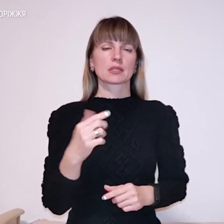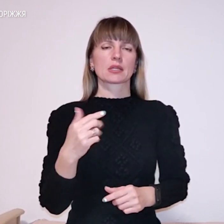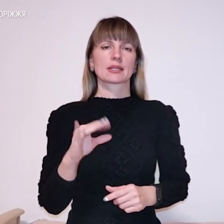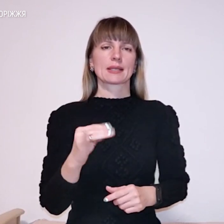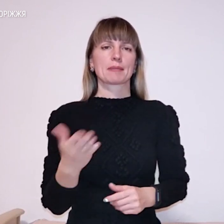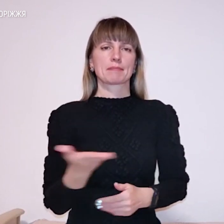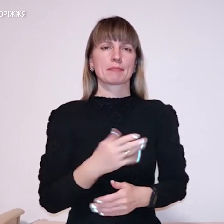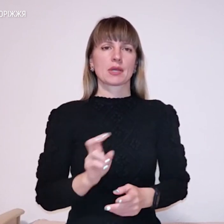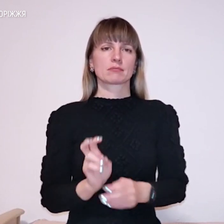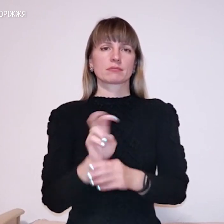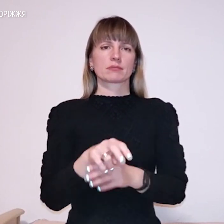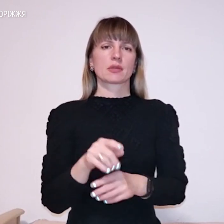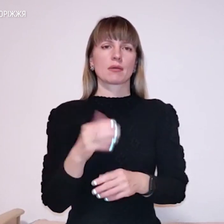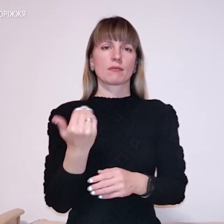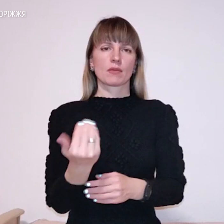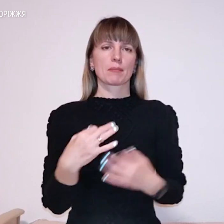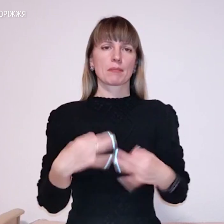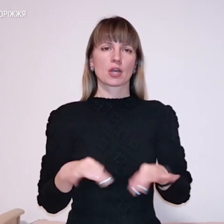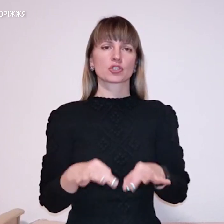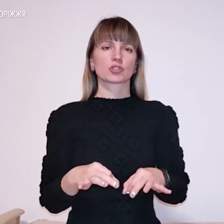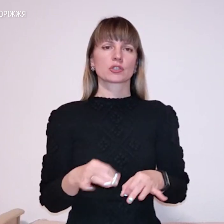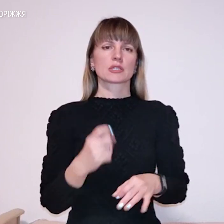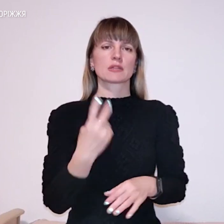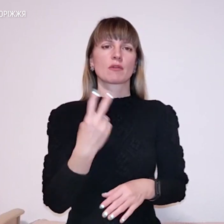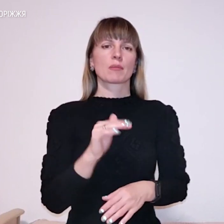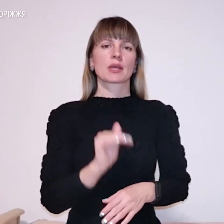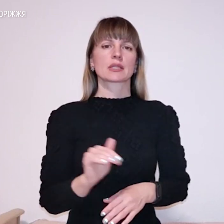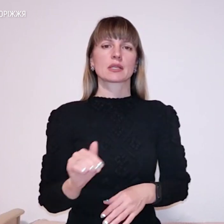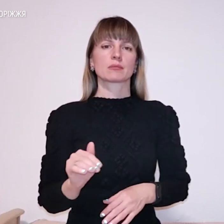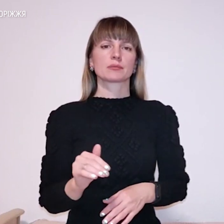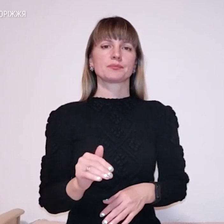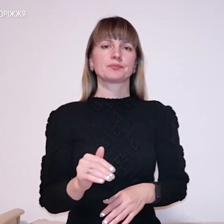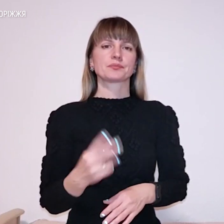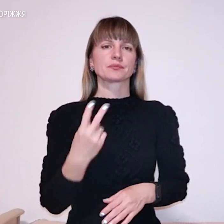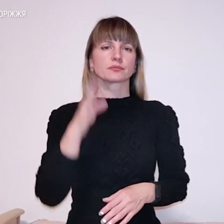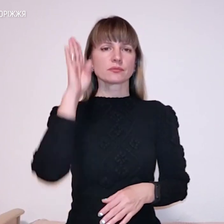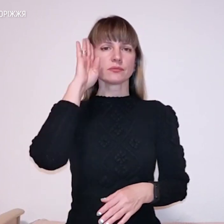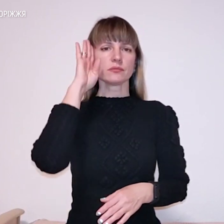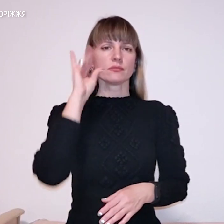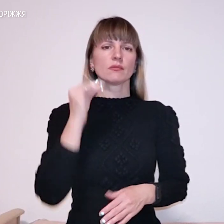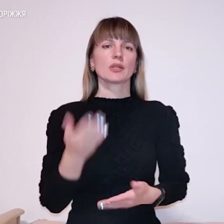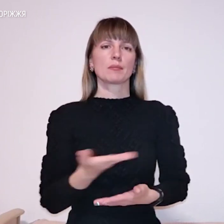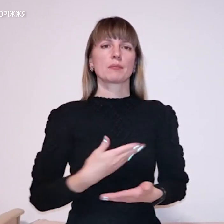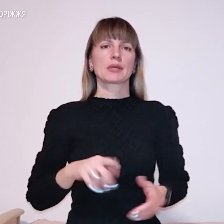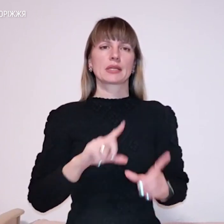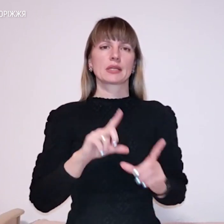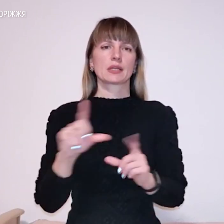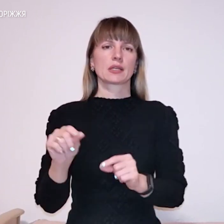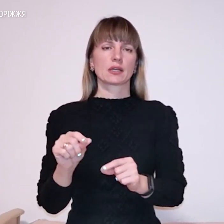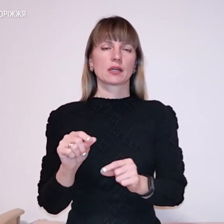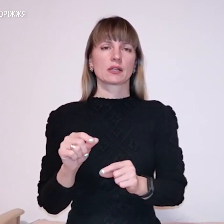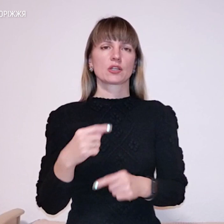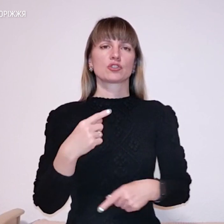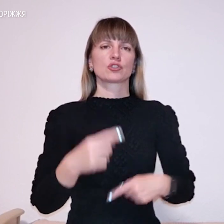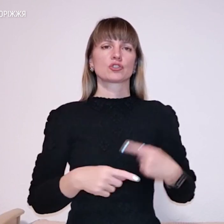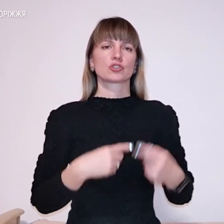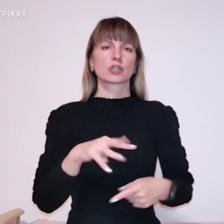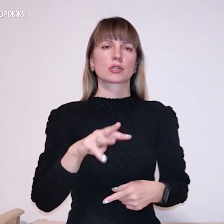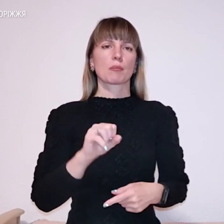до них підсіли з двома дітьми, два хлопці. І ми їхали через Мангуш,